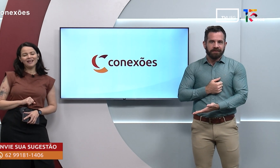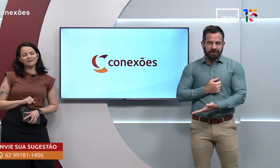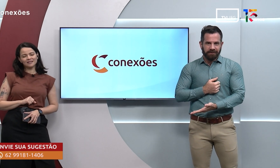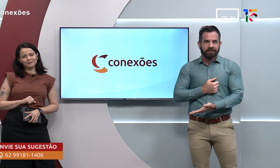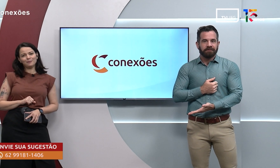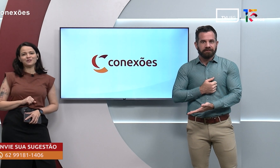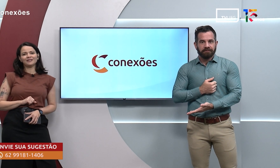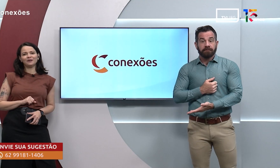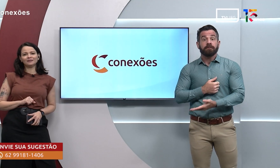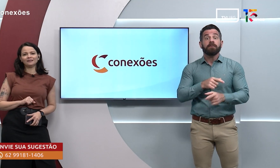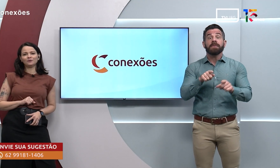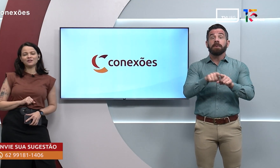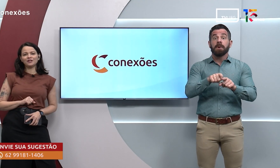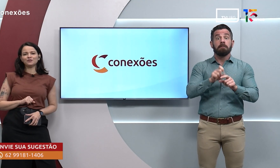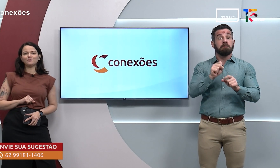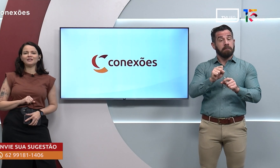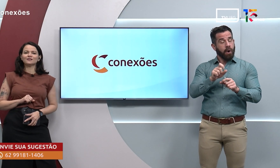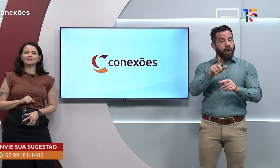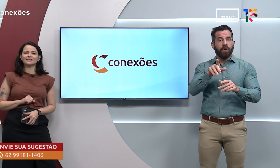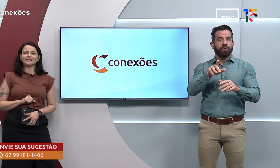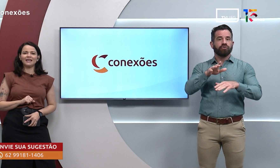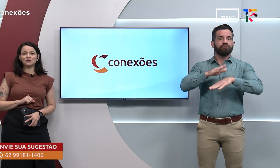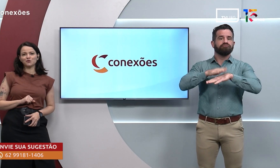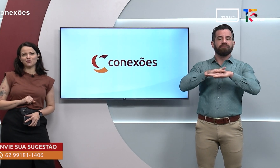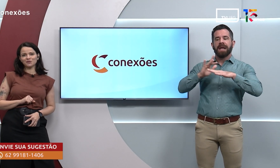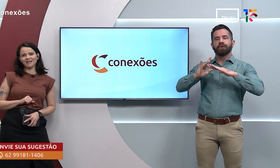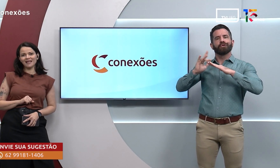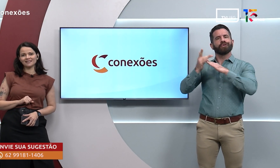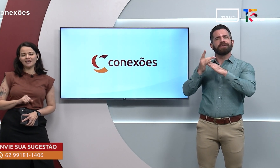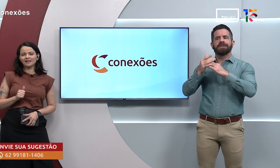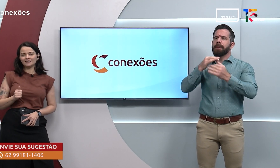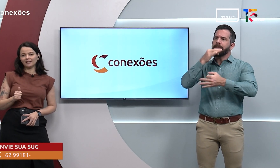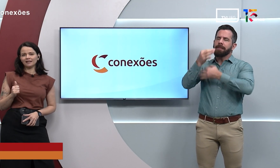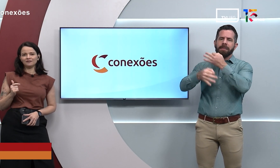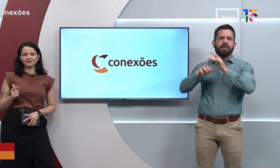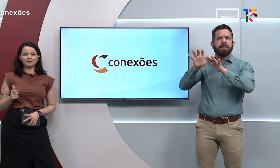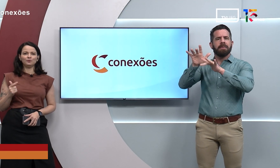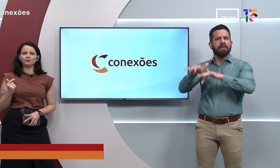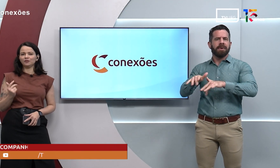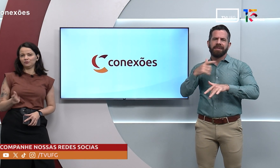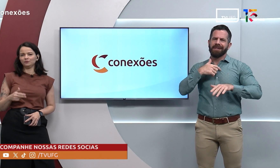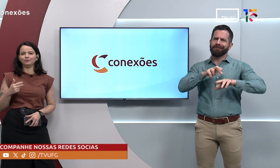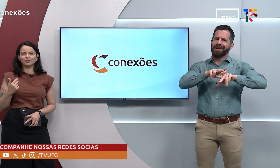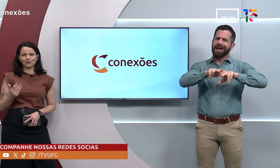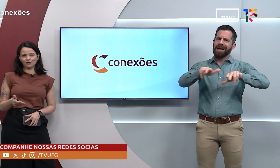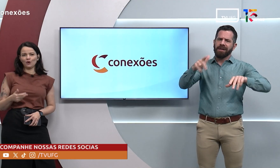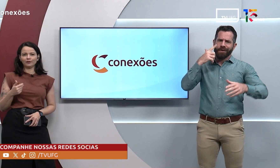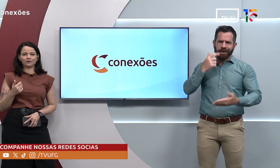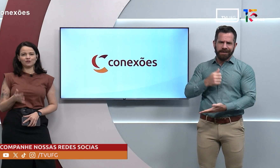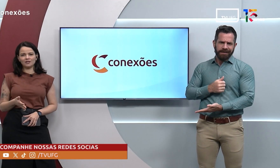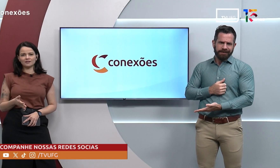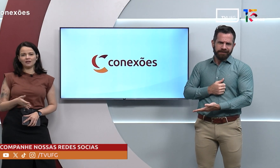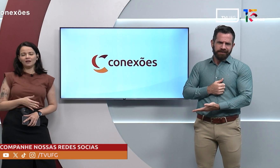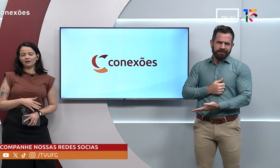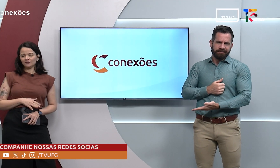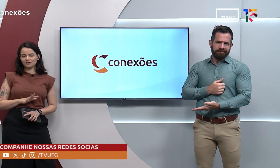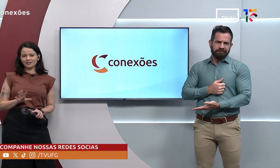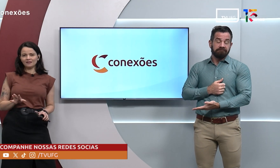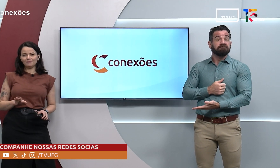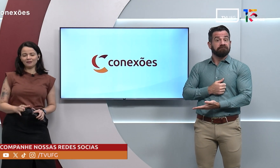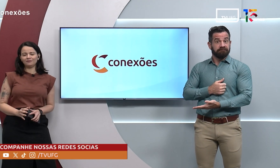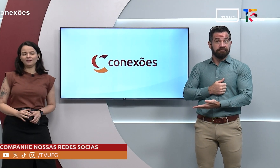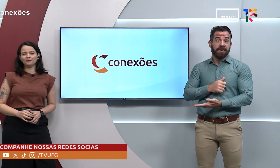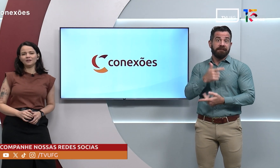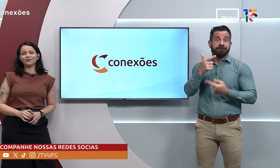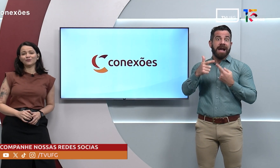629-9181-1406. Você também pode entrar em contato com a gente pelas nossas redes sociais, Instagram, Facebook, YouTube, TikTok, X. A gente